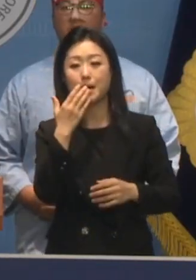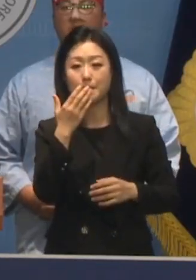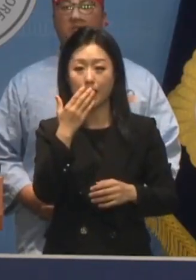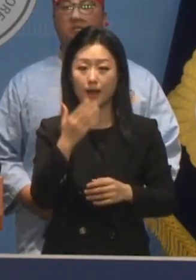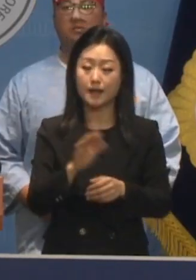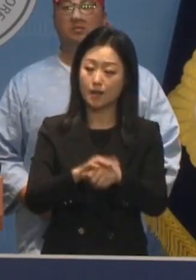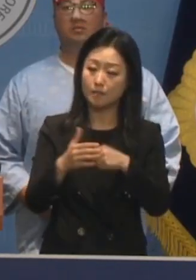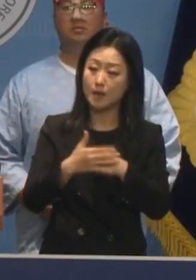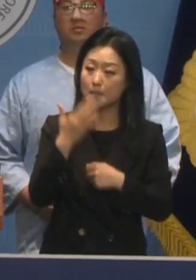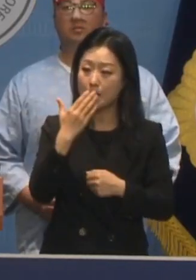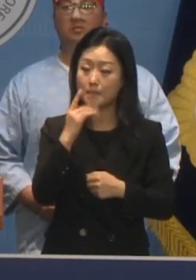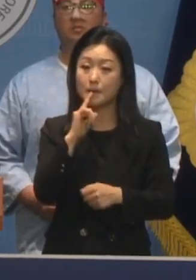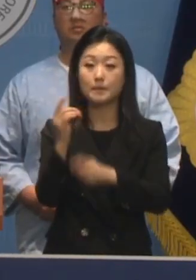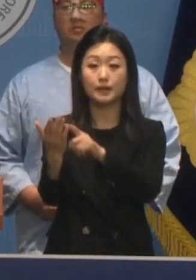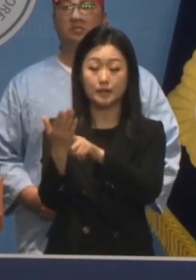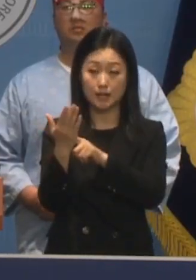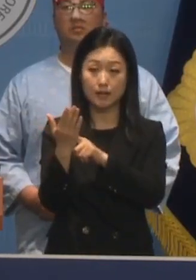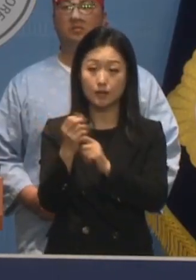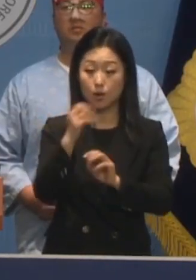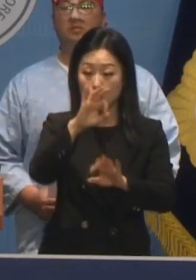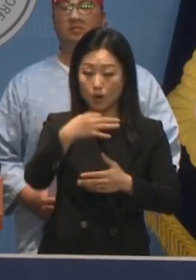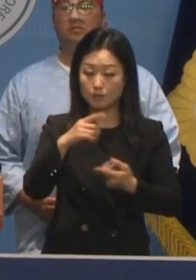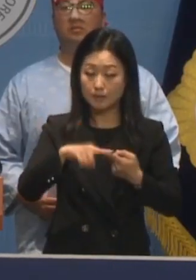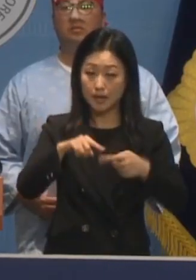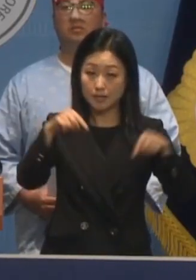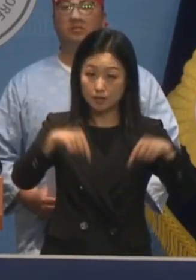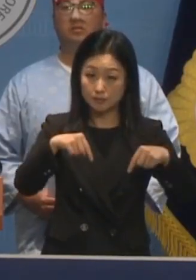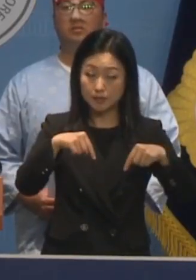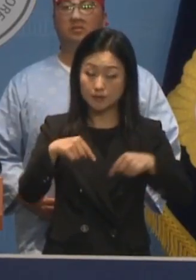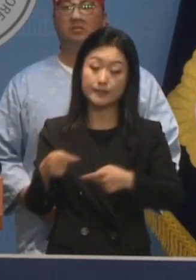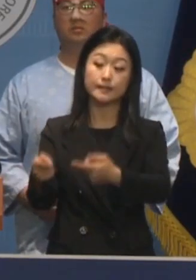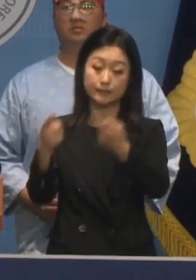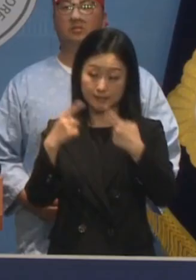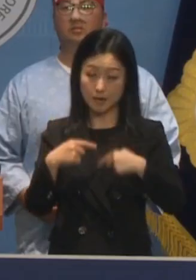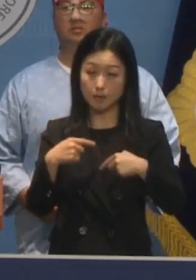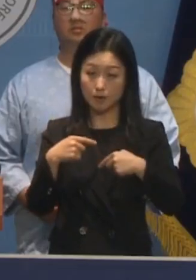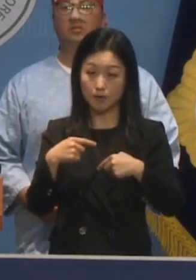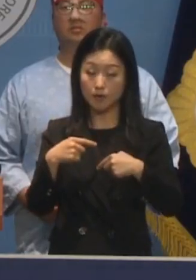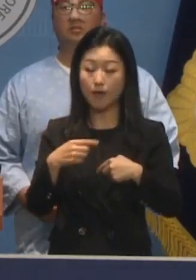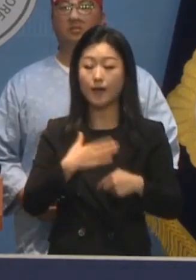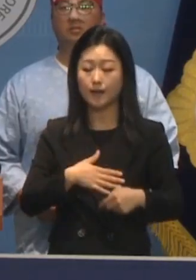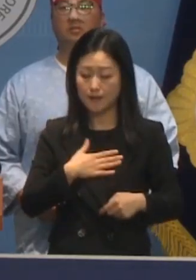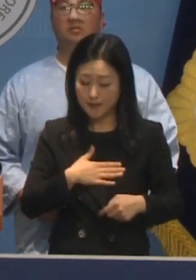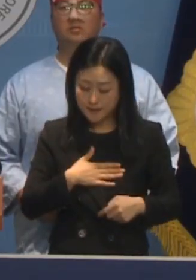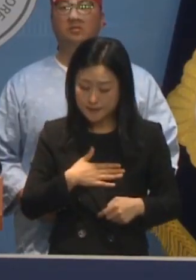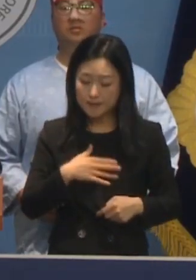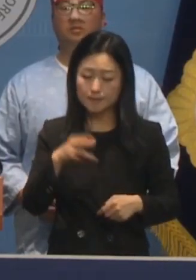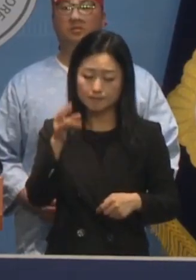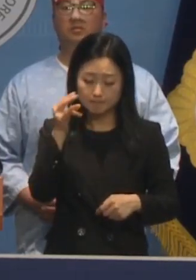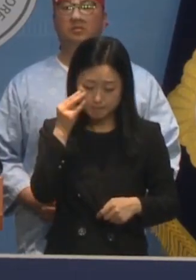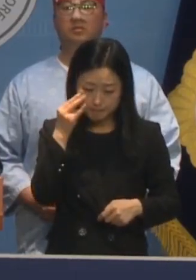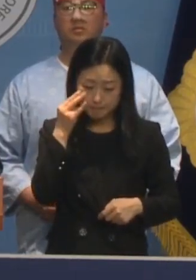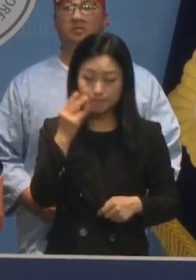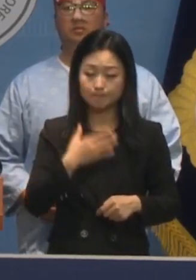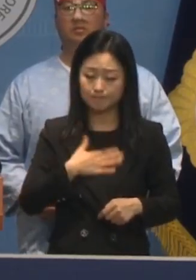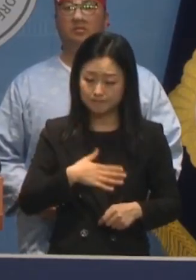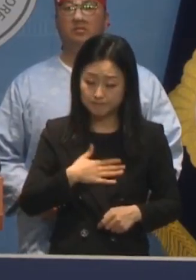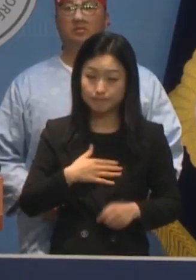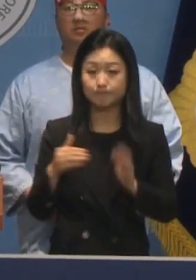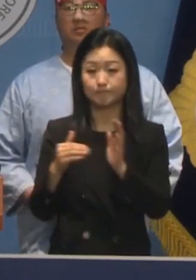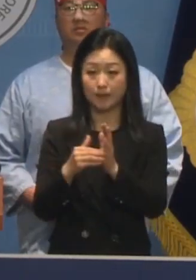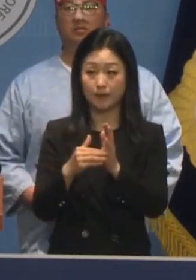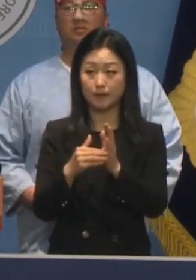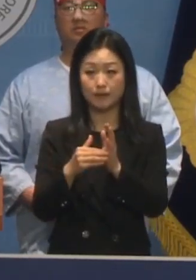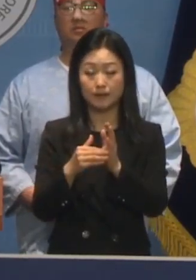있습니다. 중단된 인단협에 대한 회사 측의 적극적 대응도 주문했고 이에 대한 긍정 검토까지 얘기를